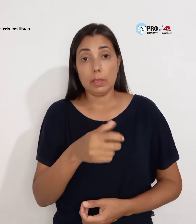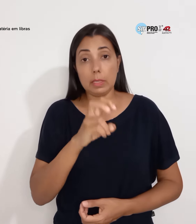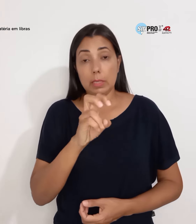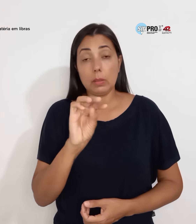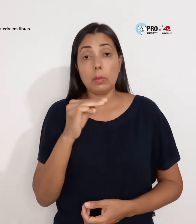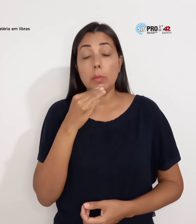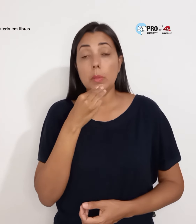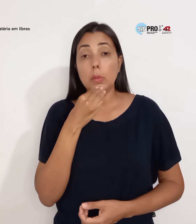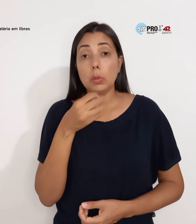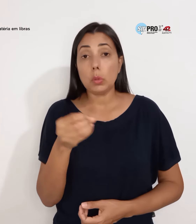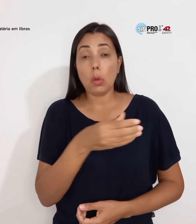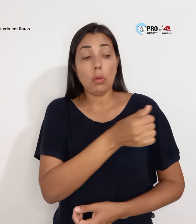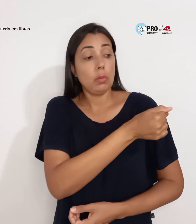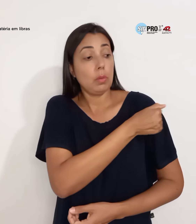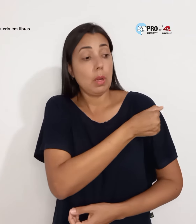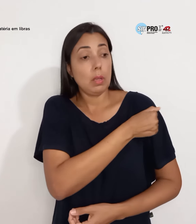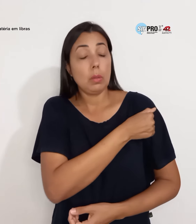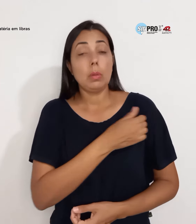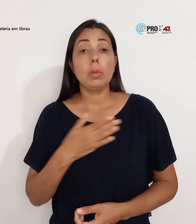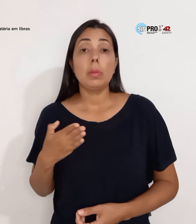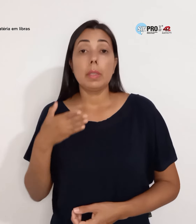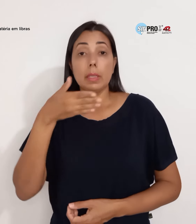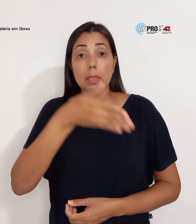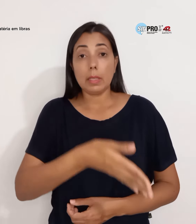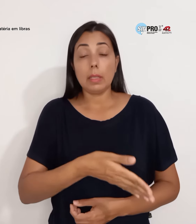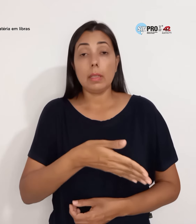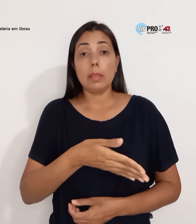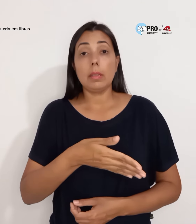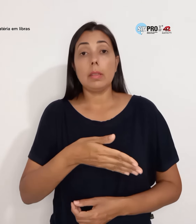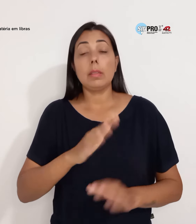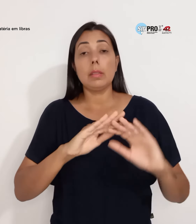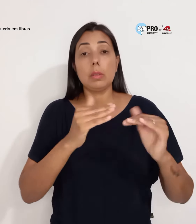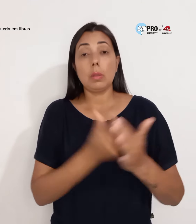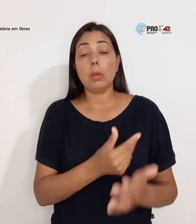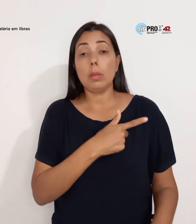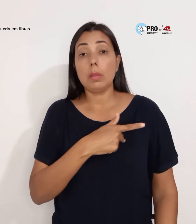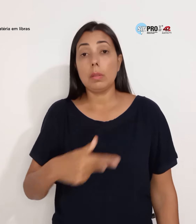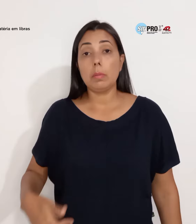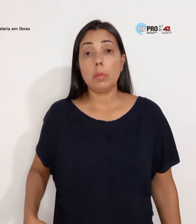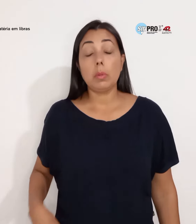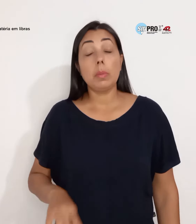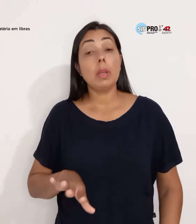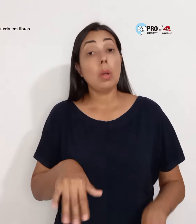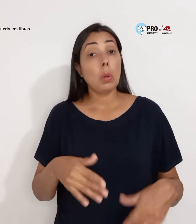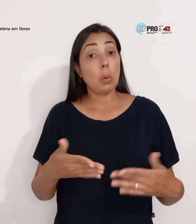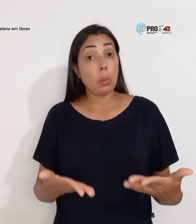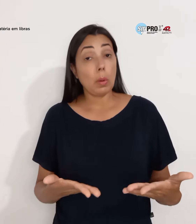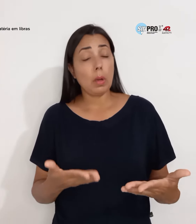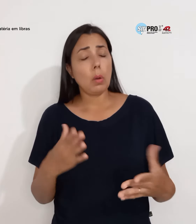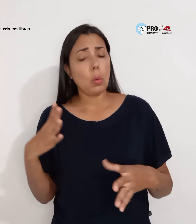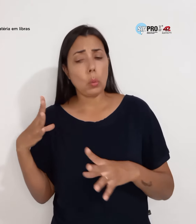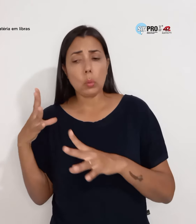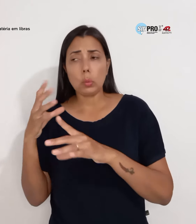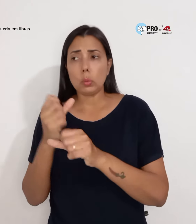26,5 mil novos estudantes ingressaram na rede pública de ensino, os quais se somam